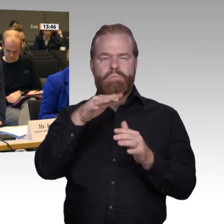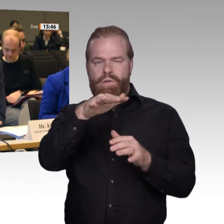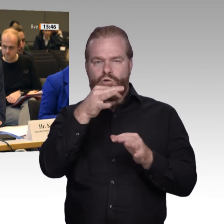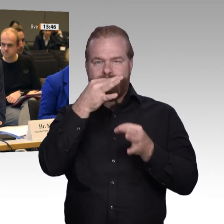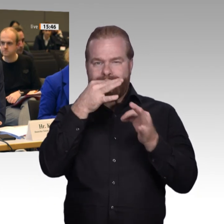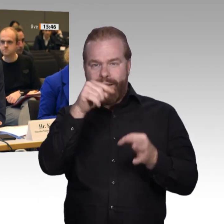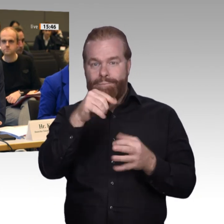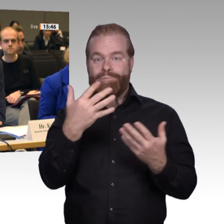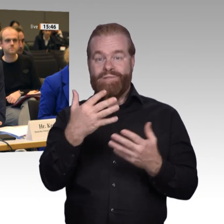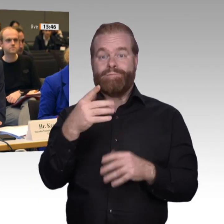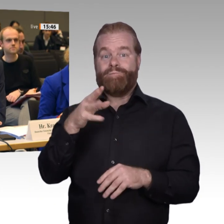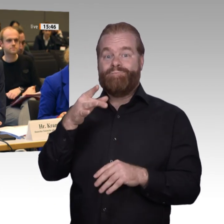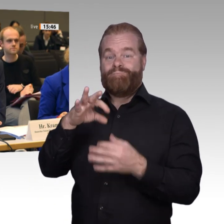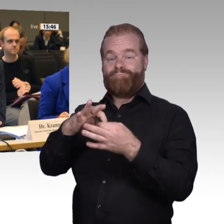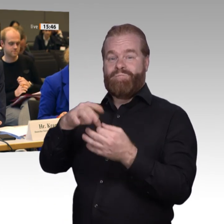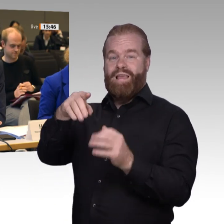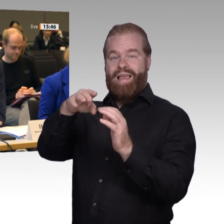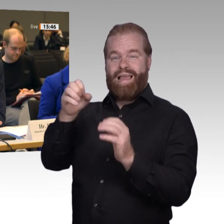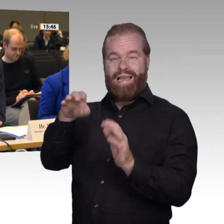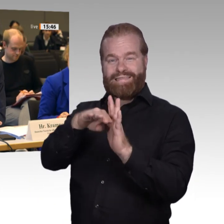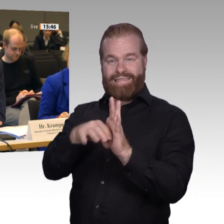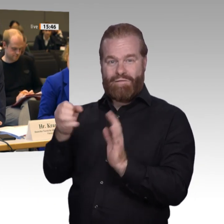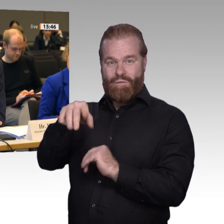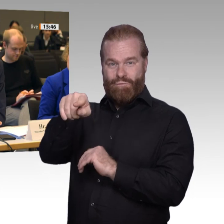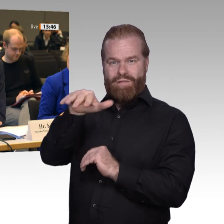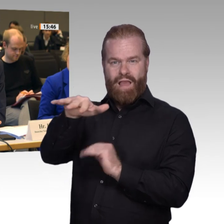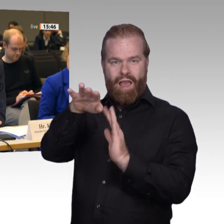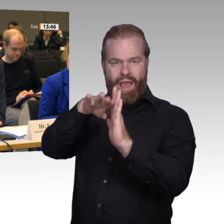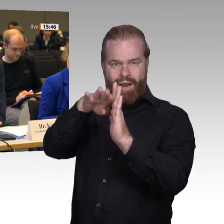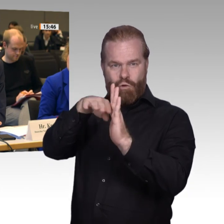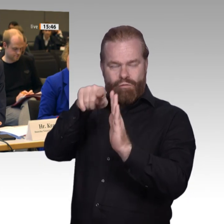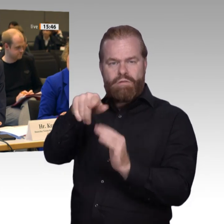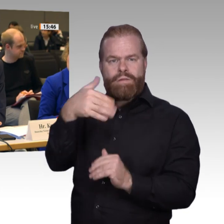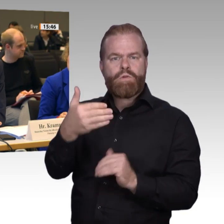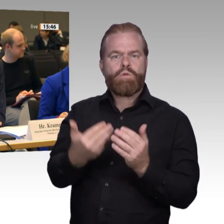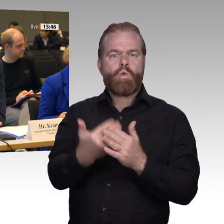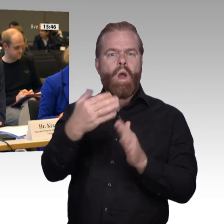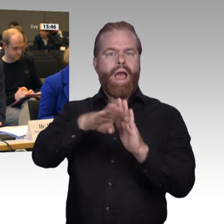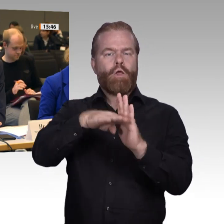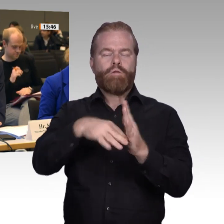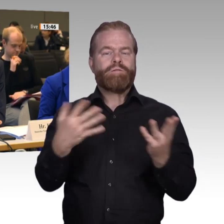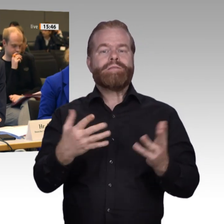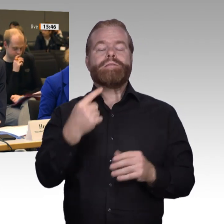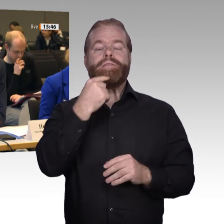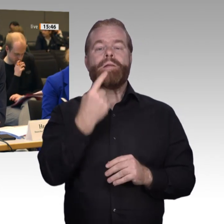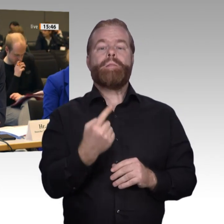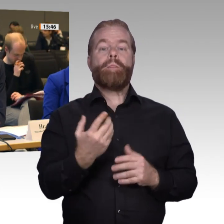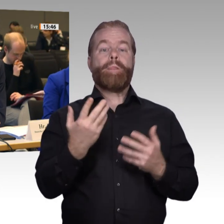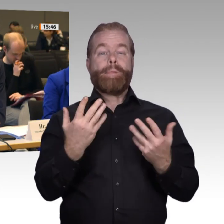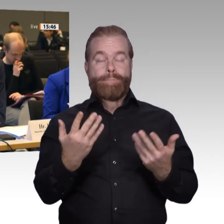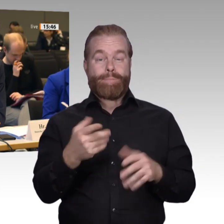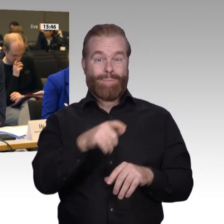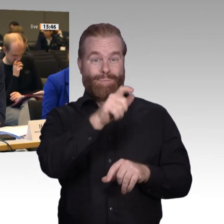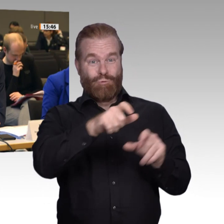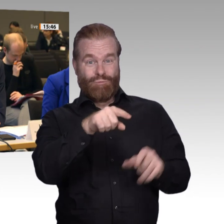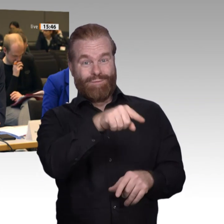Menschen, die Antrag auf Grundsicherung im Alter stellen und ein unterhaltspflichtiges Kind haben,